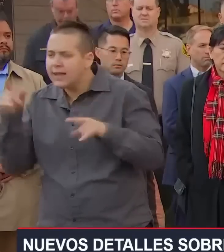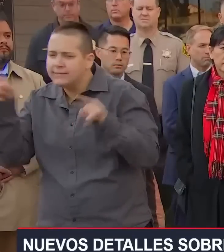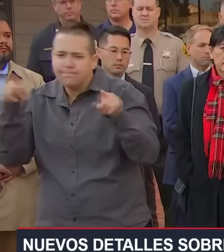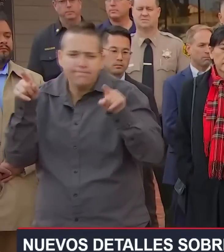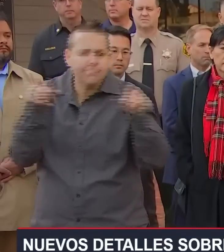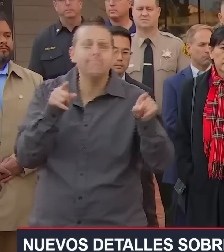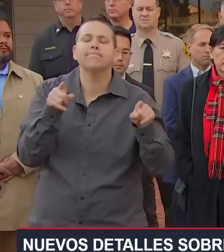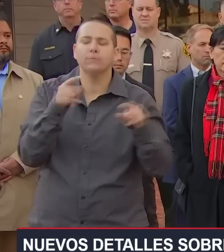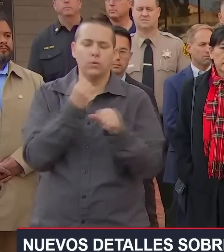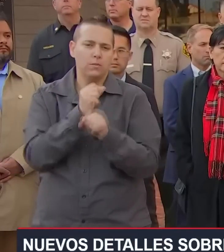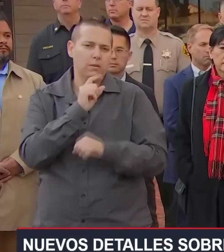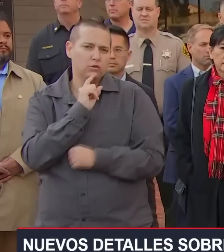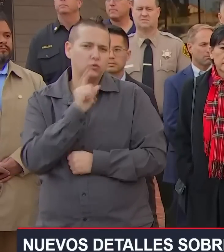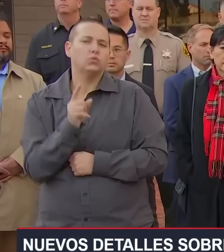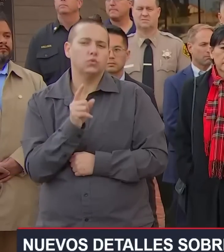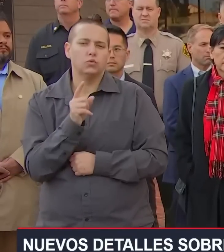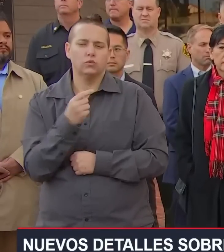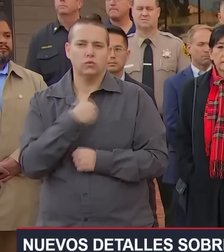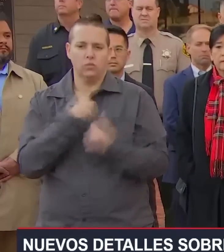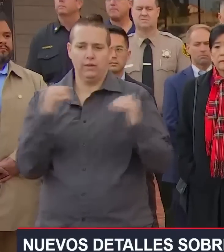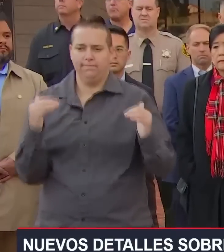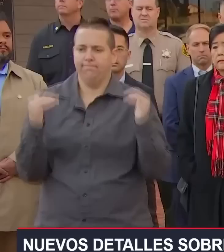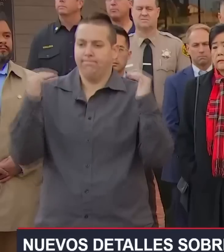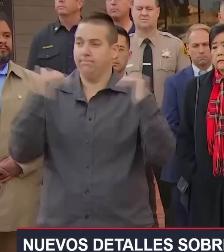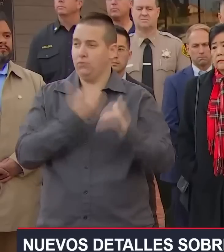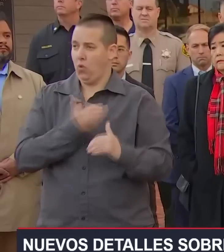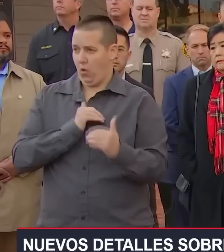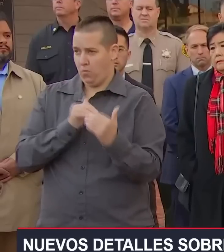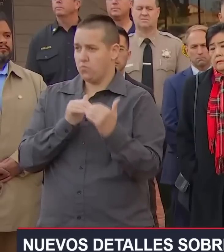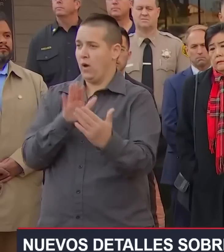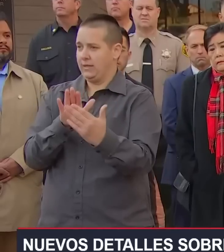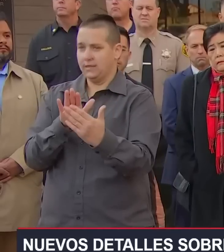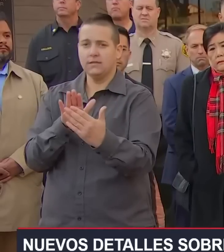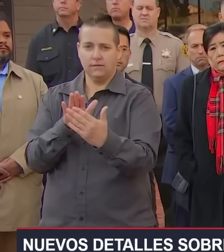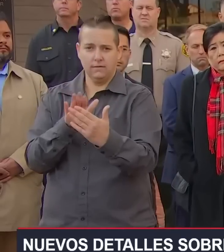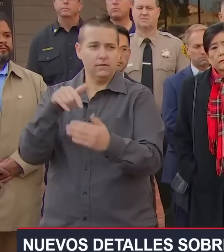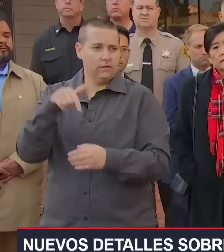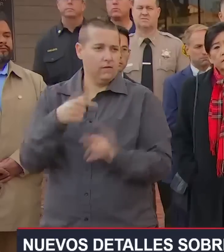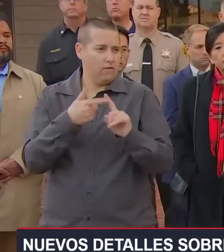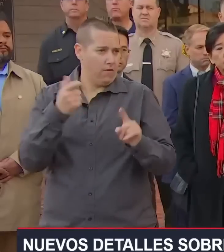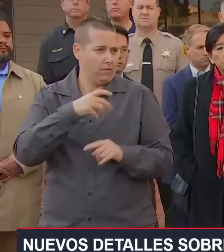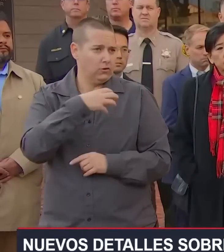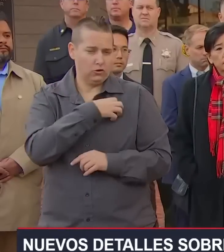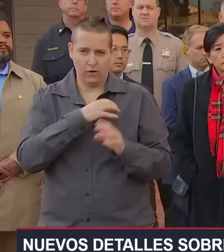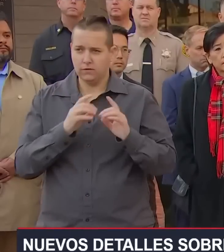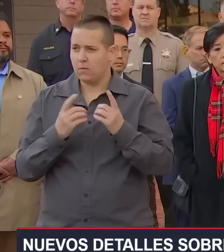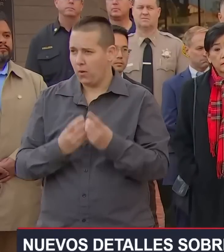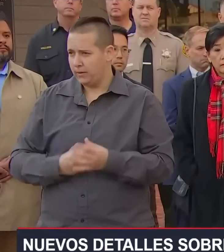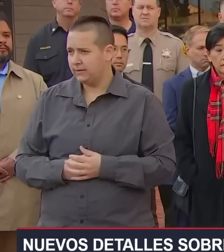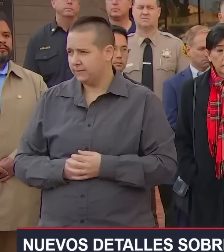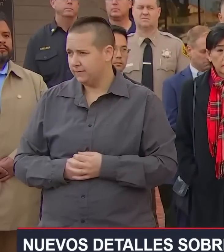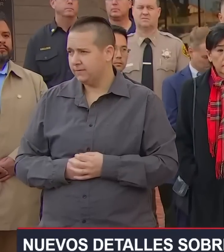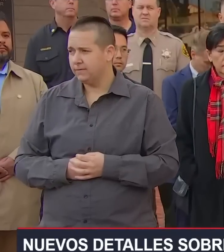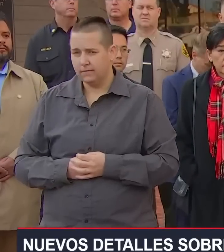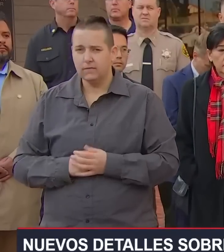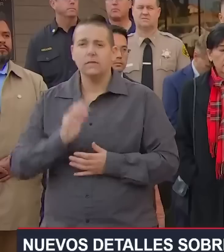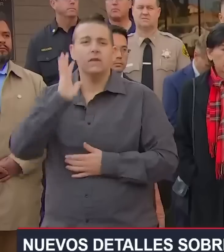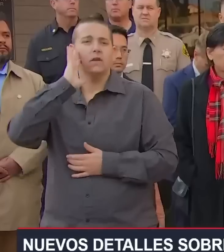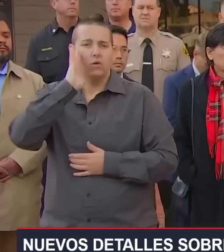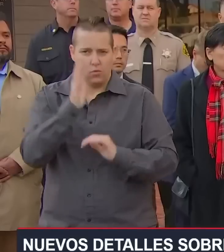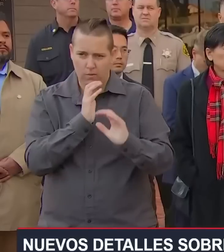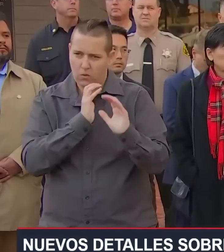vamos a analizar otros incidentes nos vamos a asegurar de incrementar nuestra presencia del